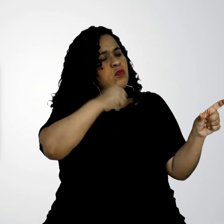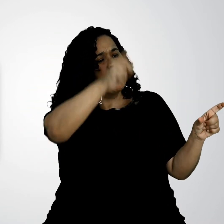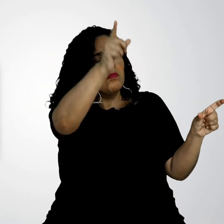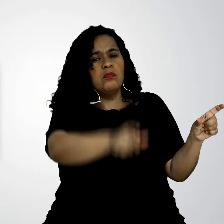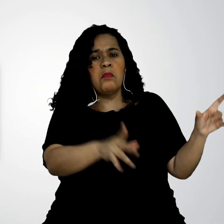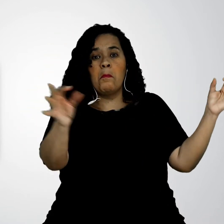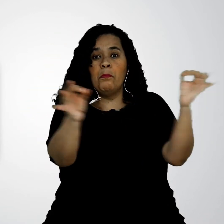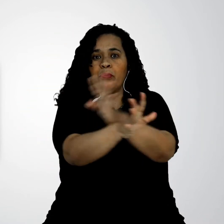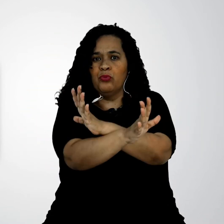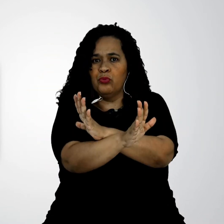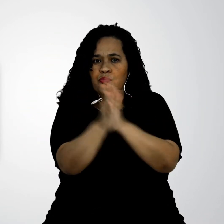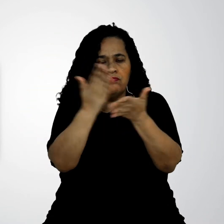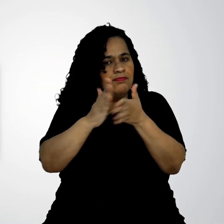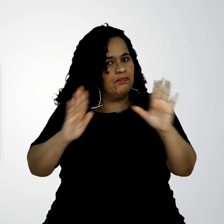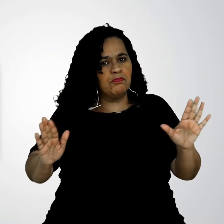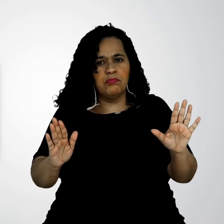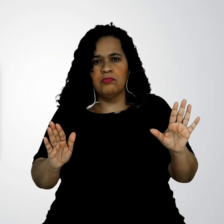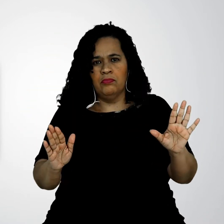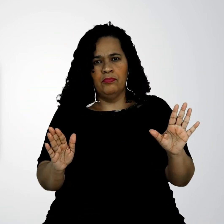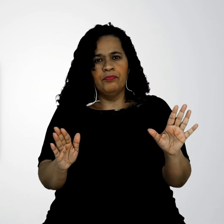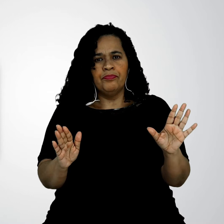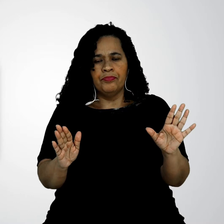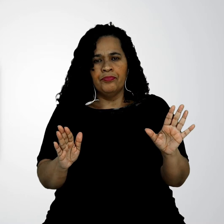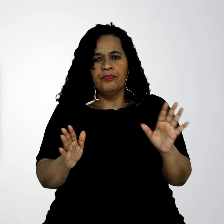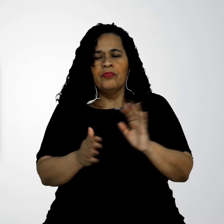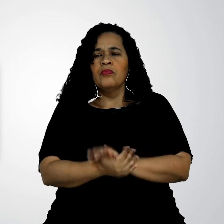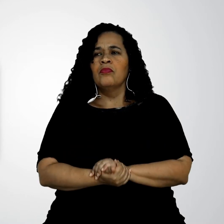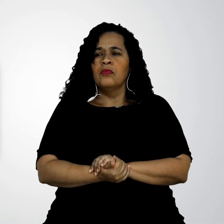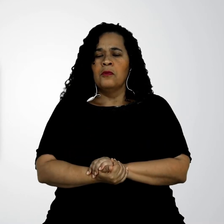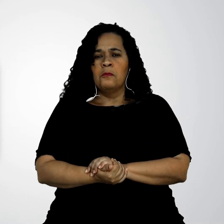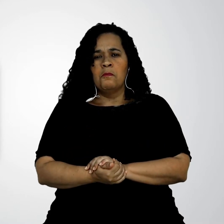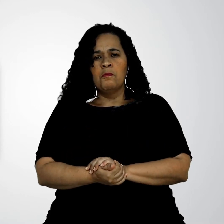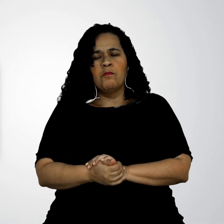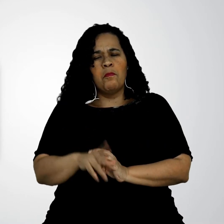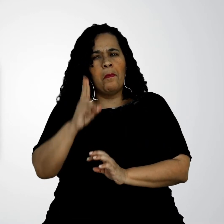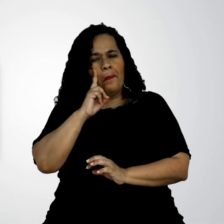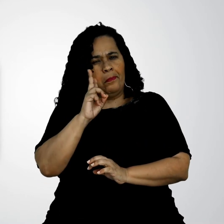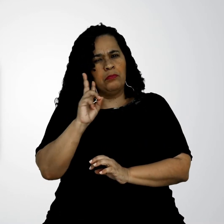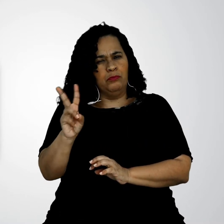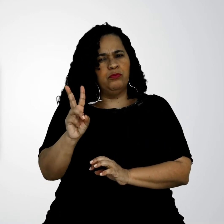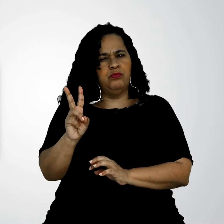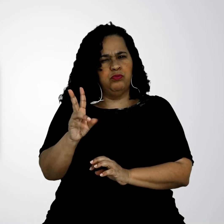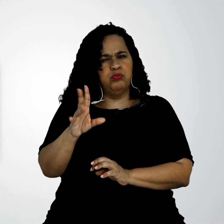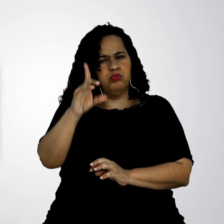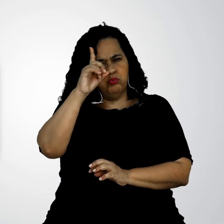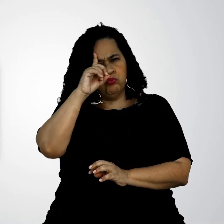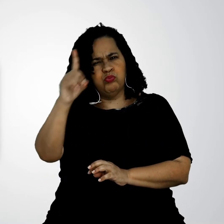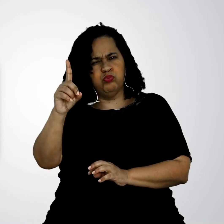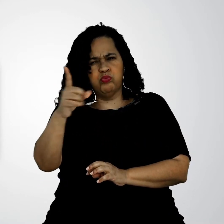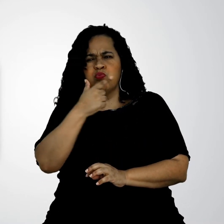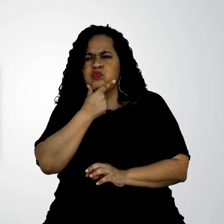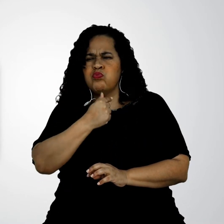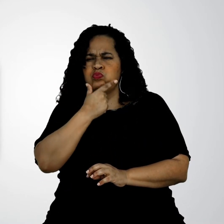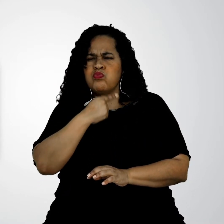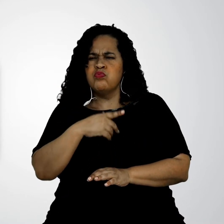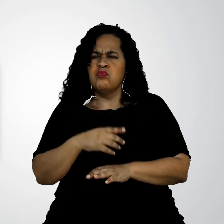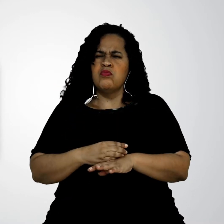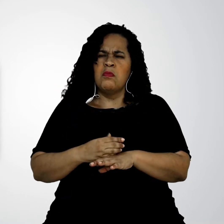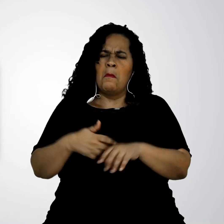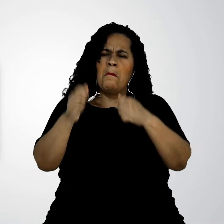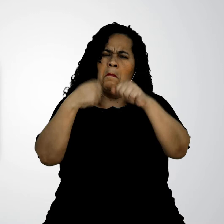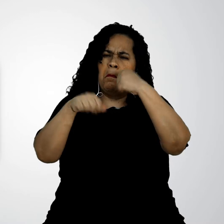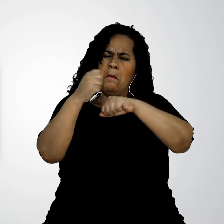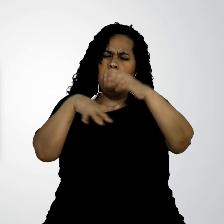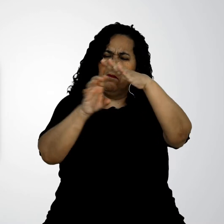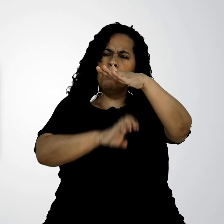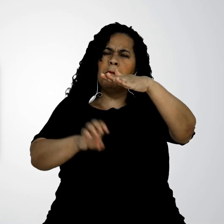que não sabem lidar com frustração. Estava vendo esses dias um administrador de empresa, um influente, dizendo que ele está diante